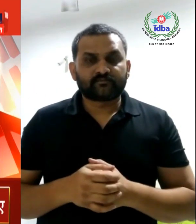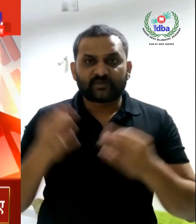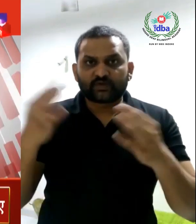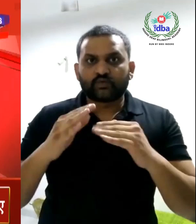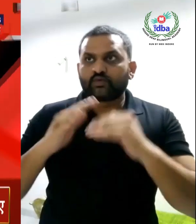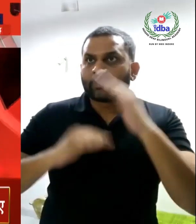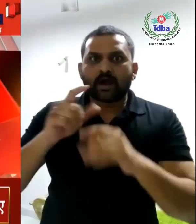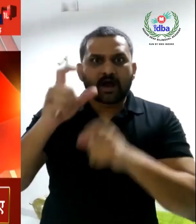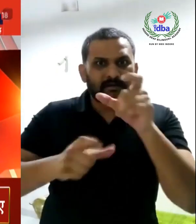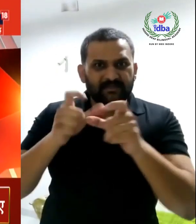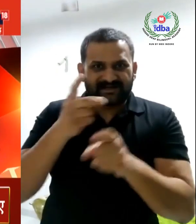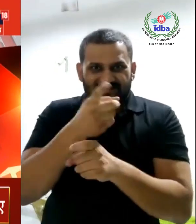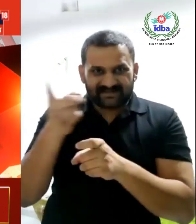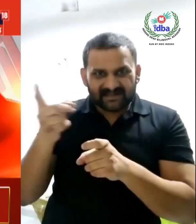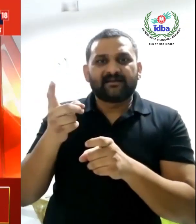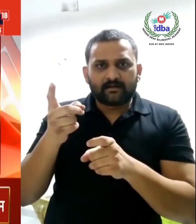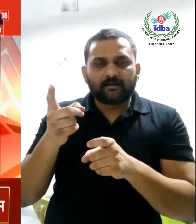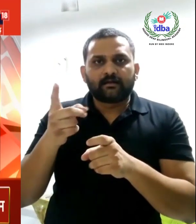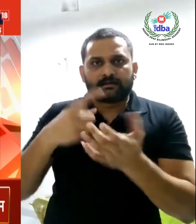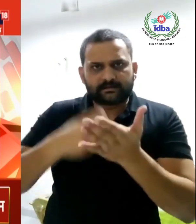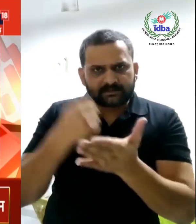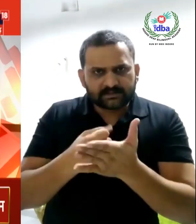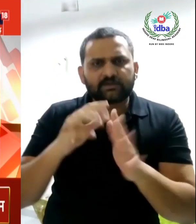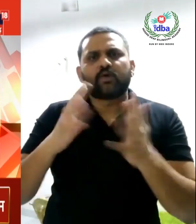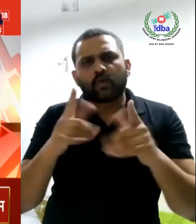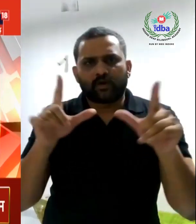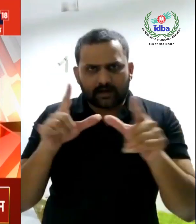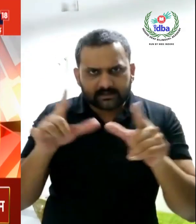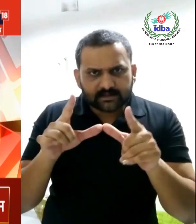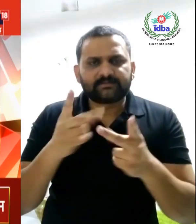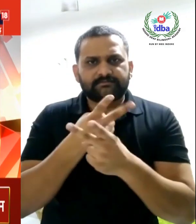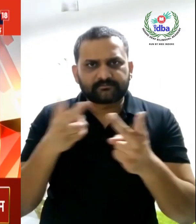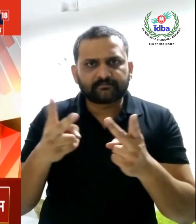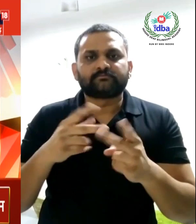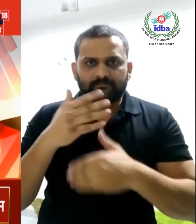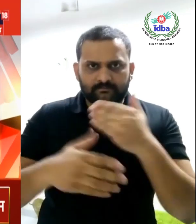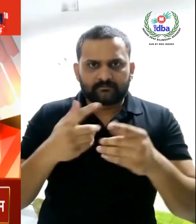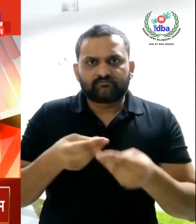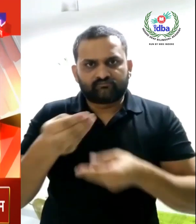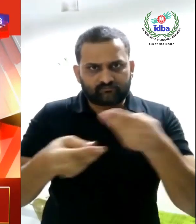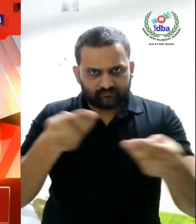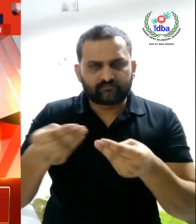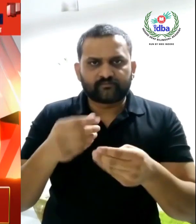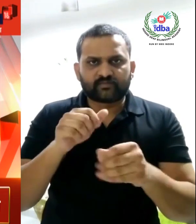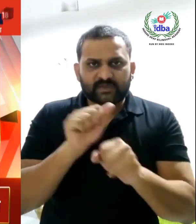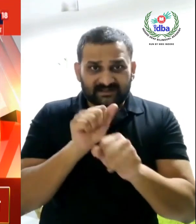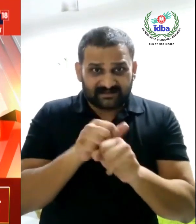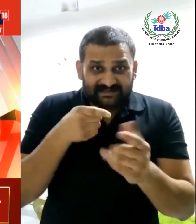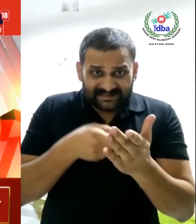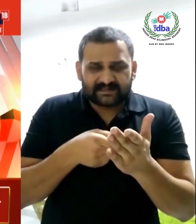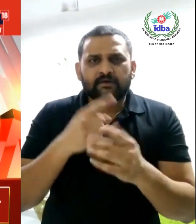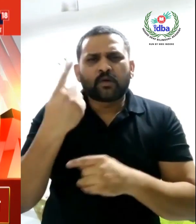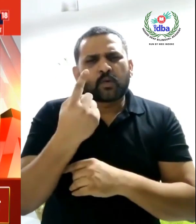निर्माण एजेंसियों का पंजीयन या लाइसेंस जारी करने की कार्यवाही